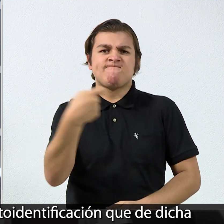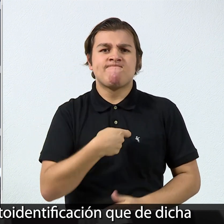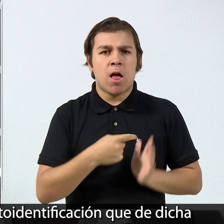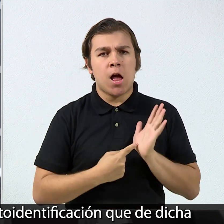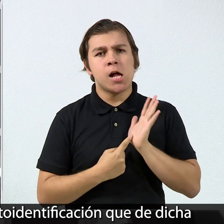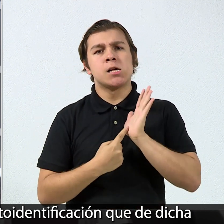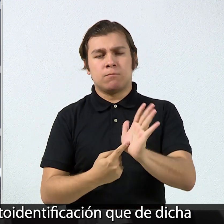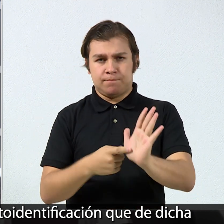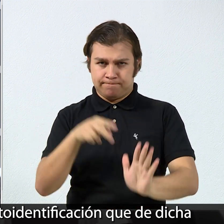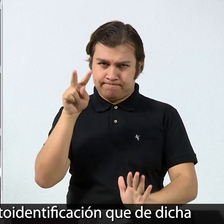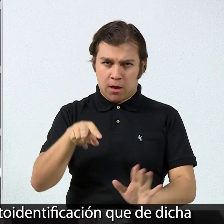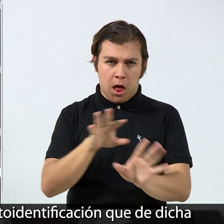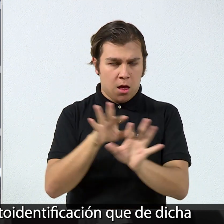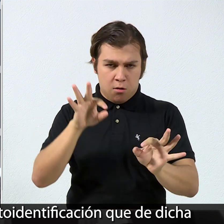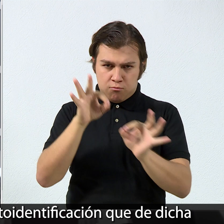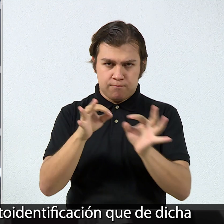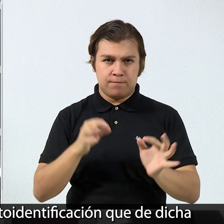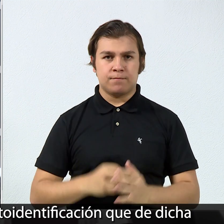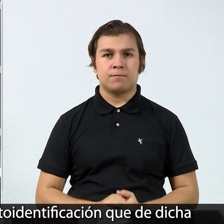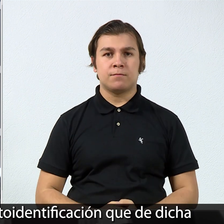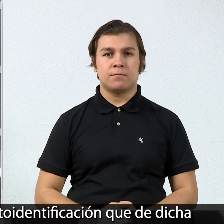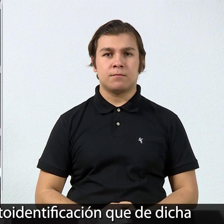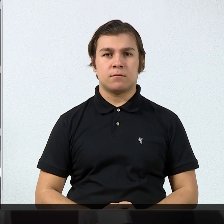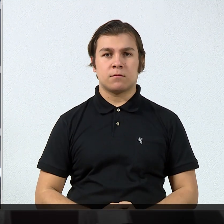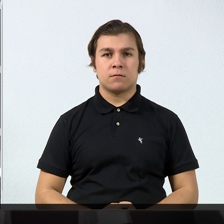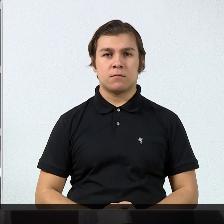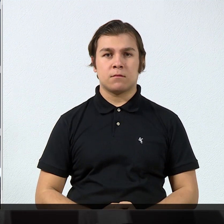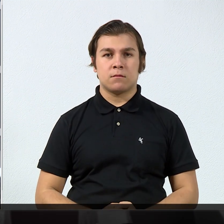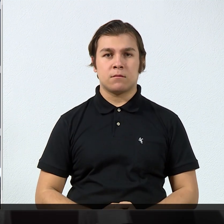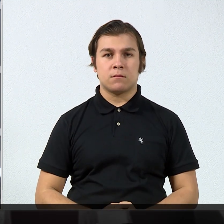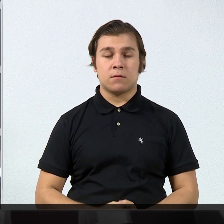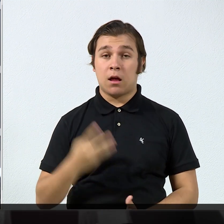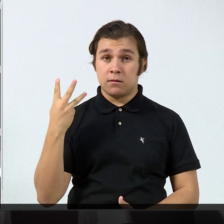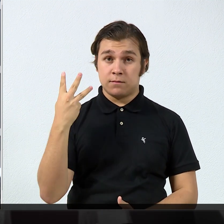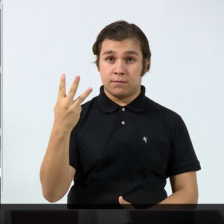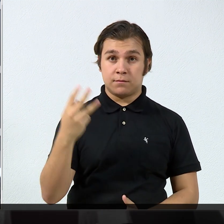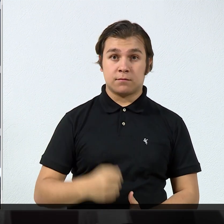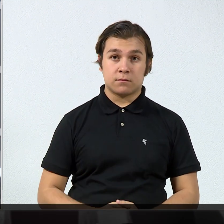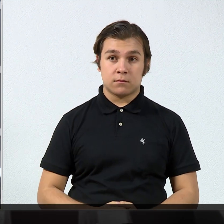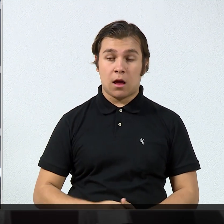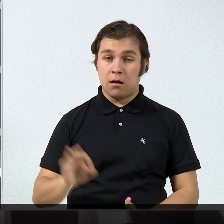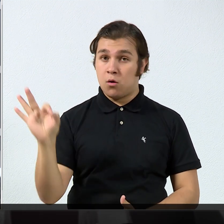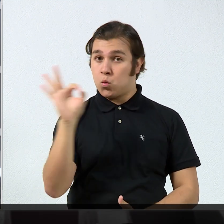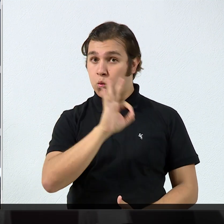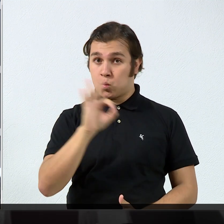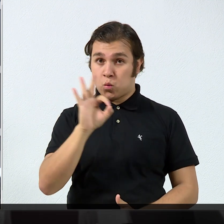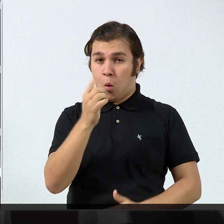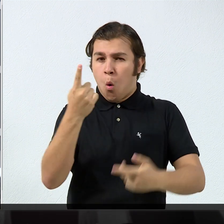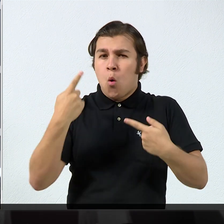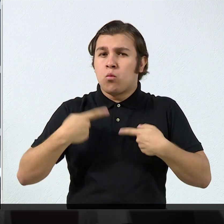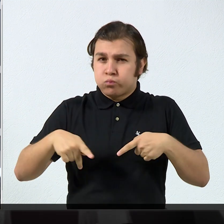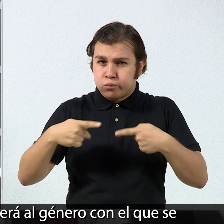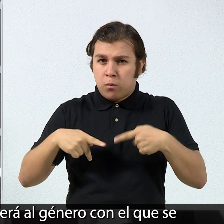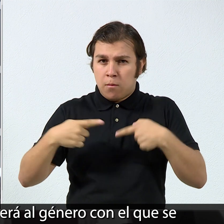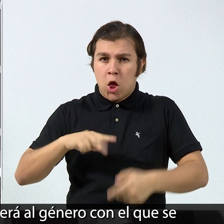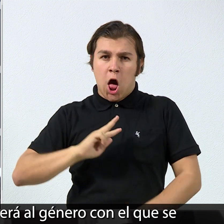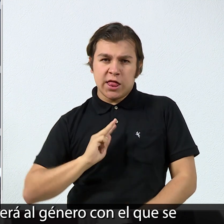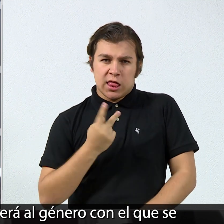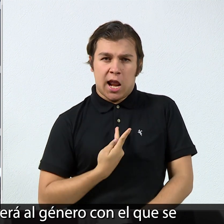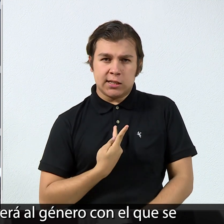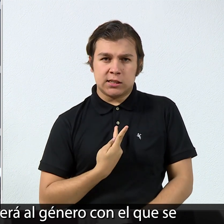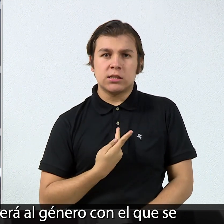dicha circunstancia realice la persona candidata. 3. En caso de que se postulen personas trans,